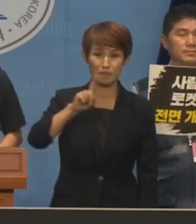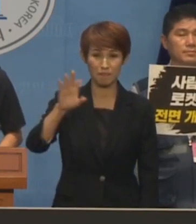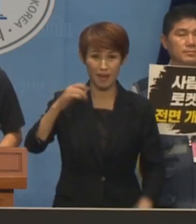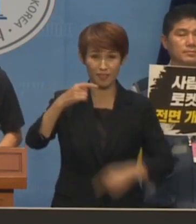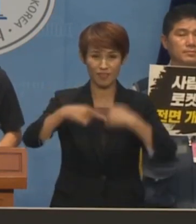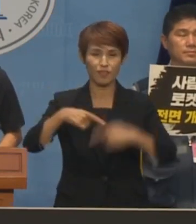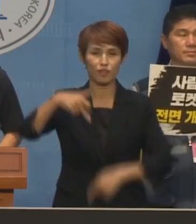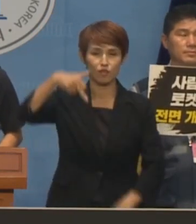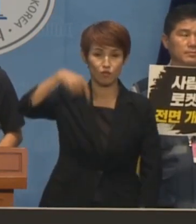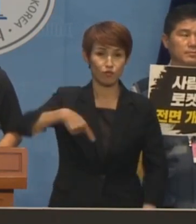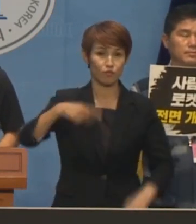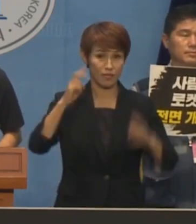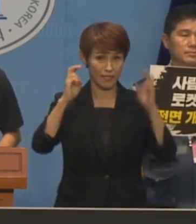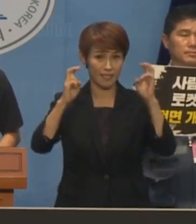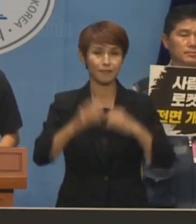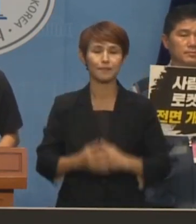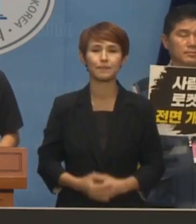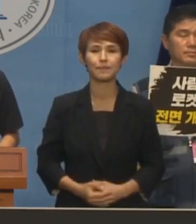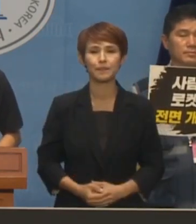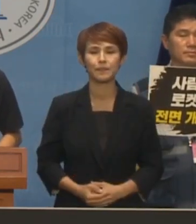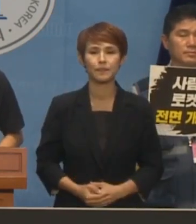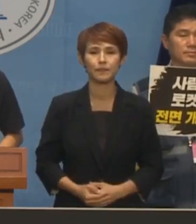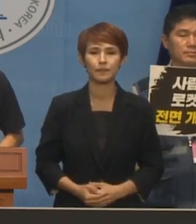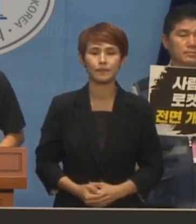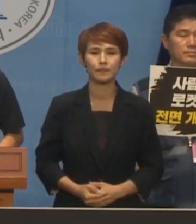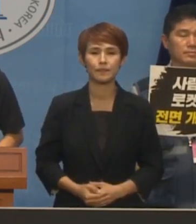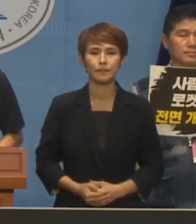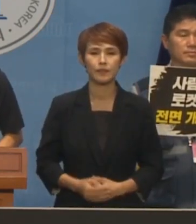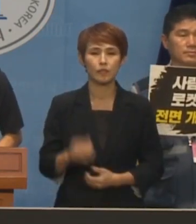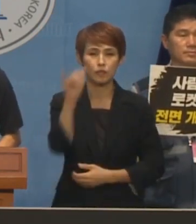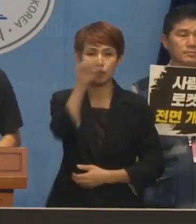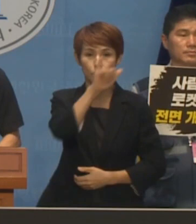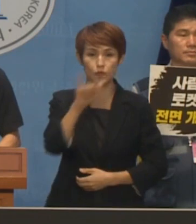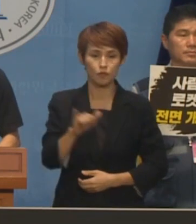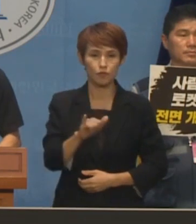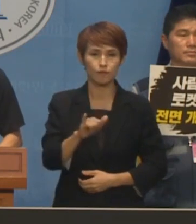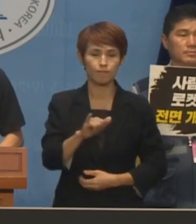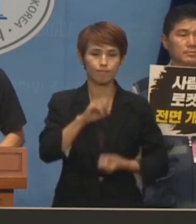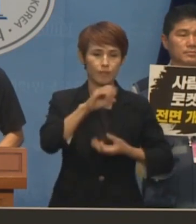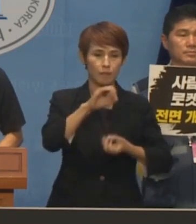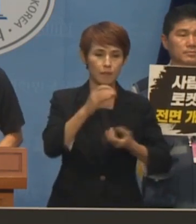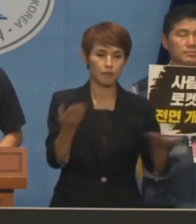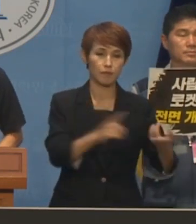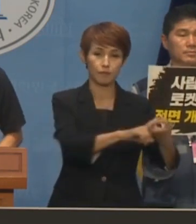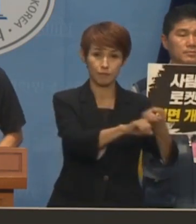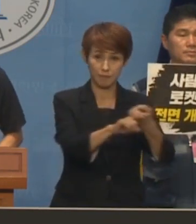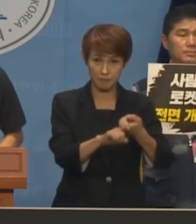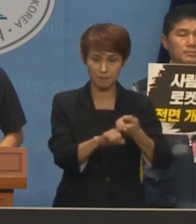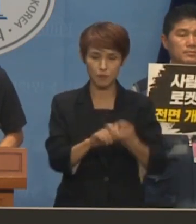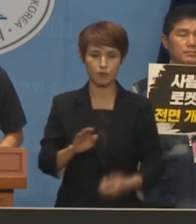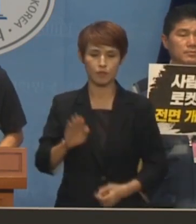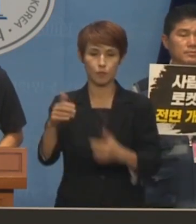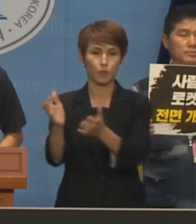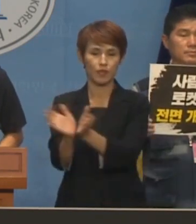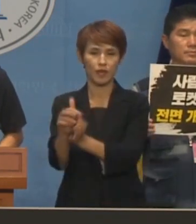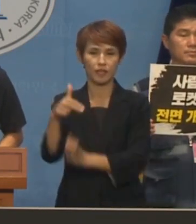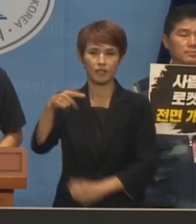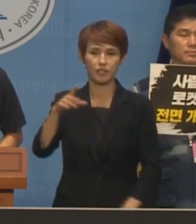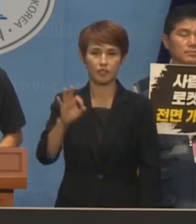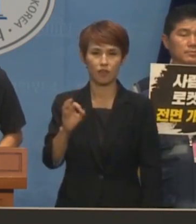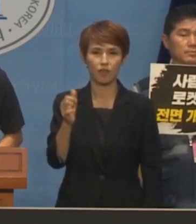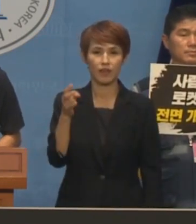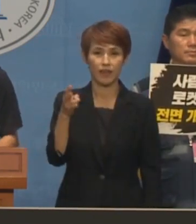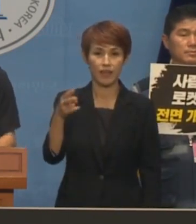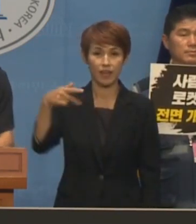오늘 기자회견 전국 택배 노동 조합과 진보당 정애경 의원실이 함께 준비했습니다 진보당 정혜경